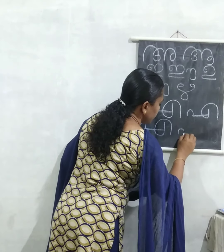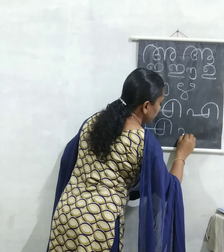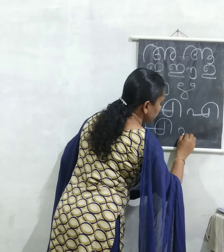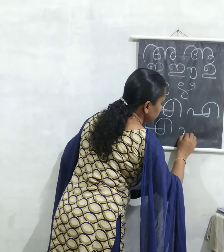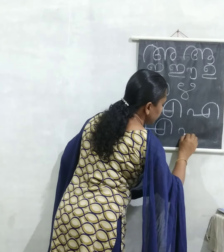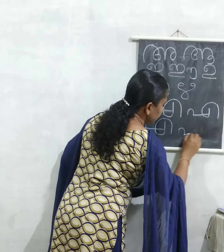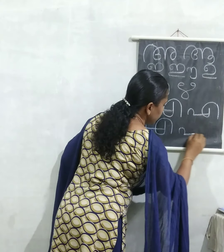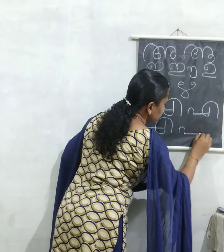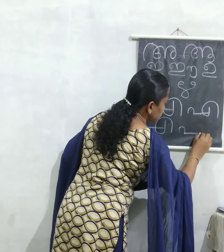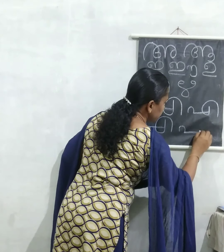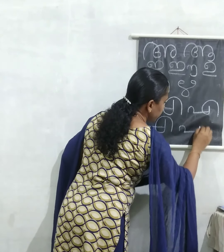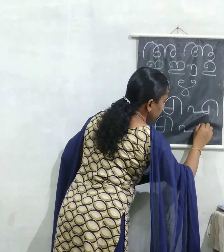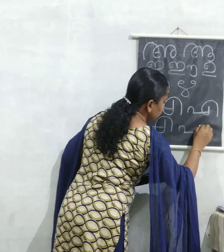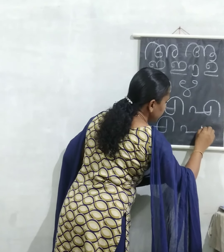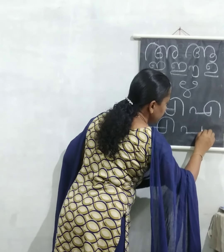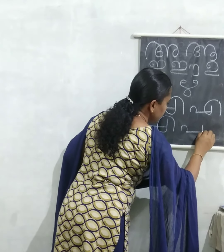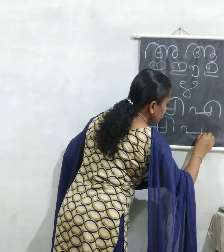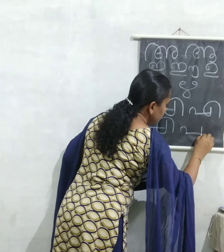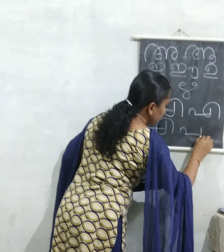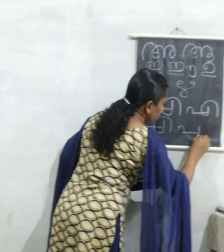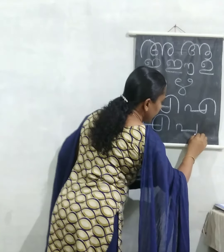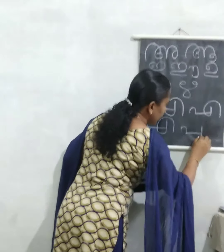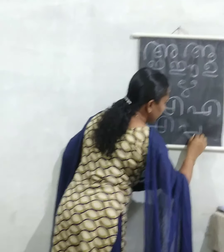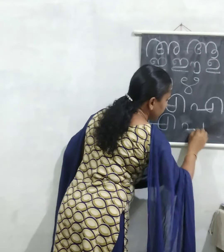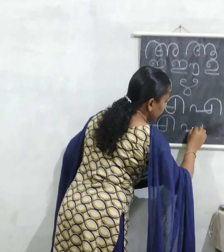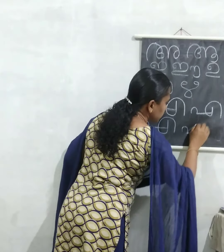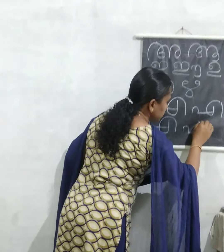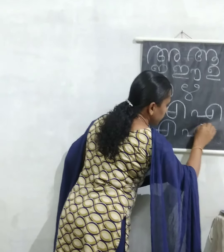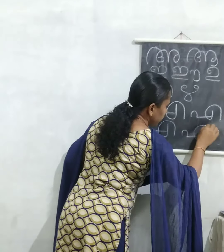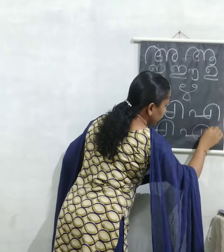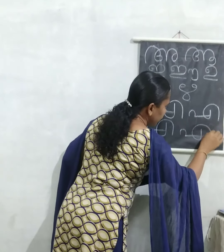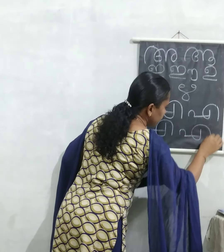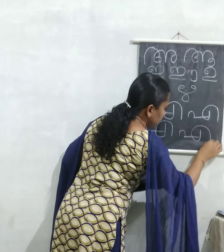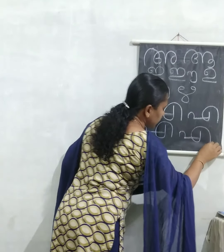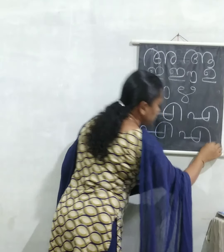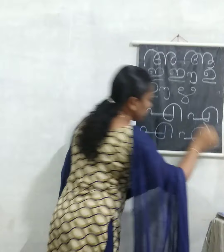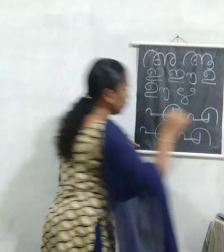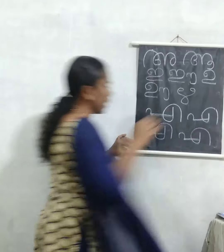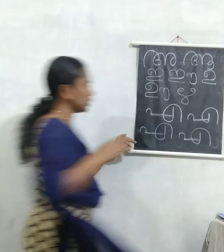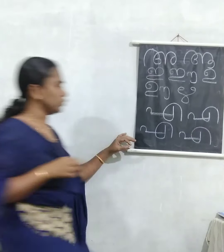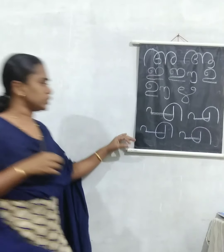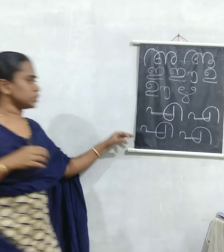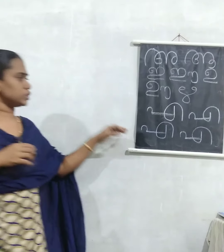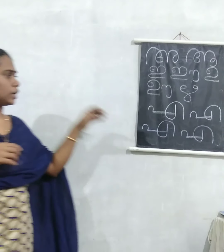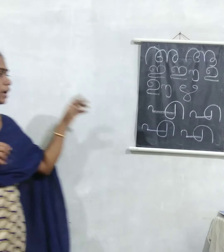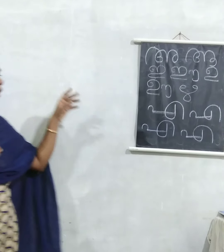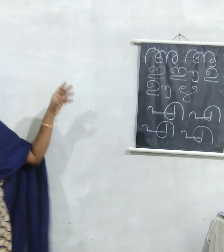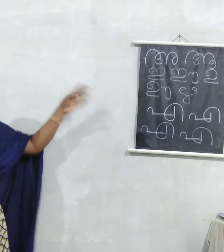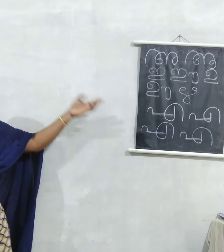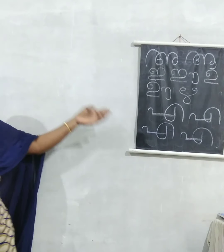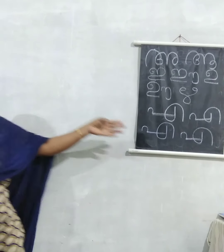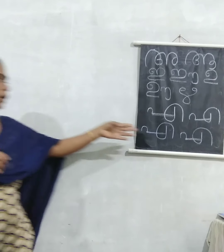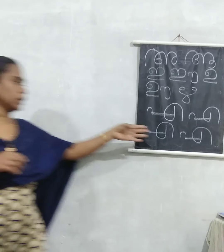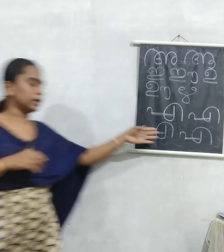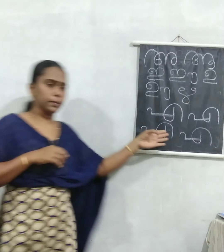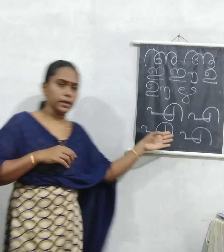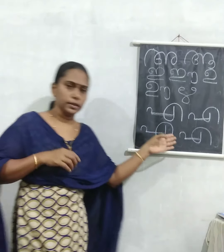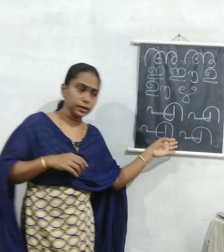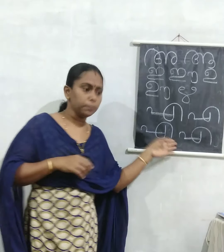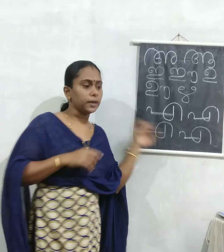എന്താണ്, ഏതക്ഷരമാണിത്? എ എന്നുള്ള അക്ഷരം. എ എന്നുള്ള അക്ഷരവും അത് വെച്ചിട്ടുള്ള വാക്കുകളുമാണ് നമ്മൾ ഇന്ന്